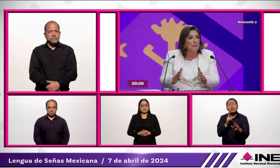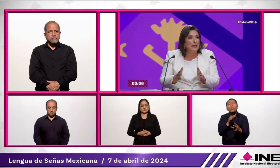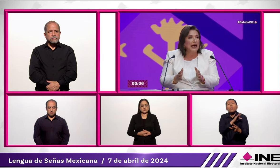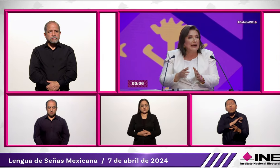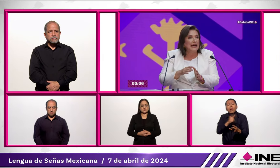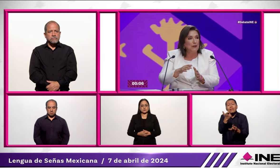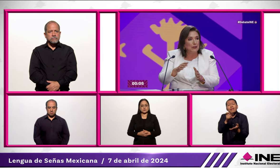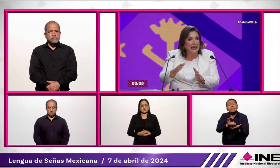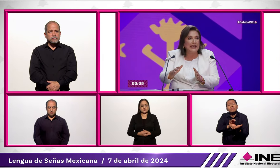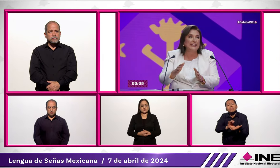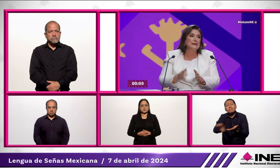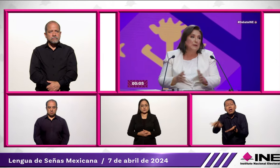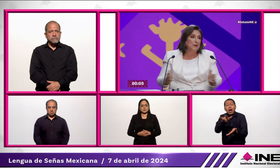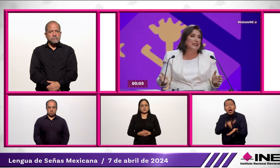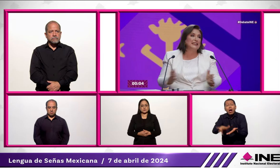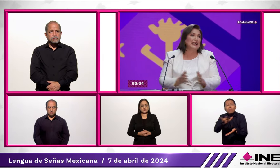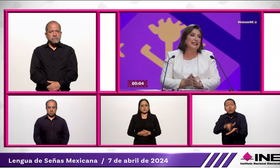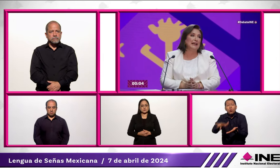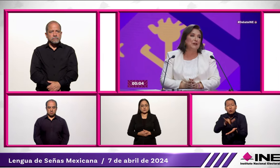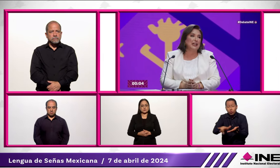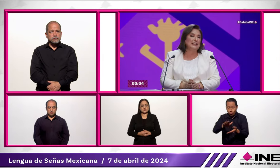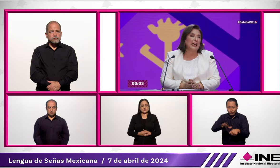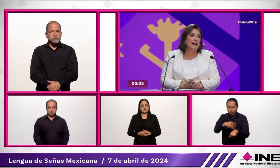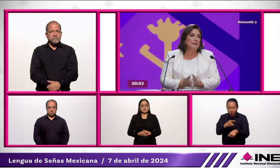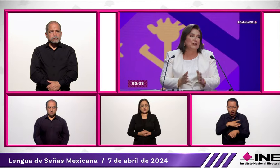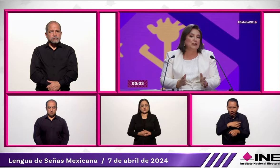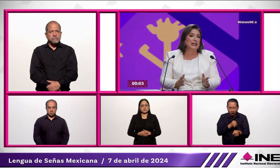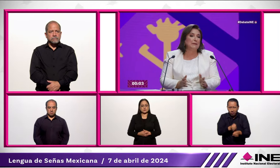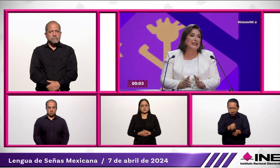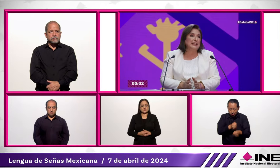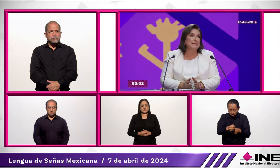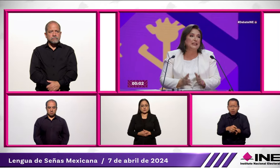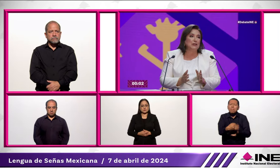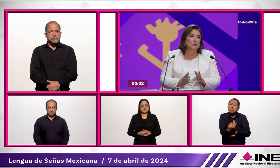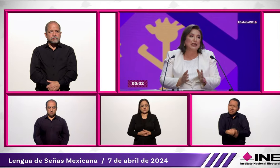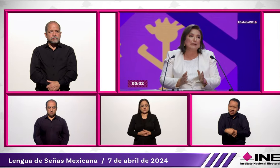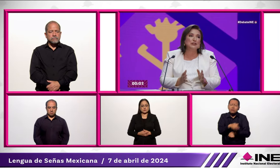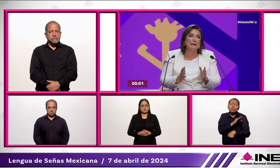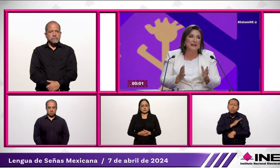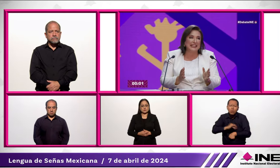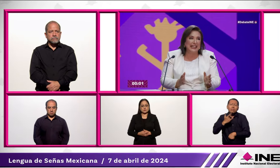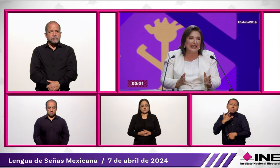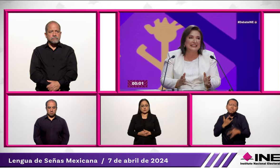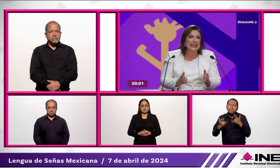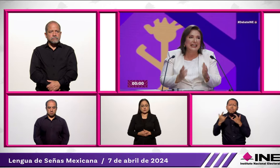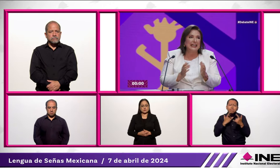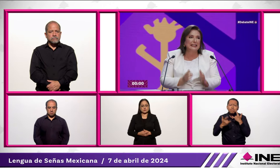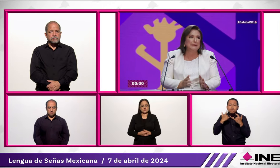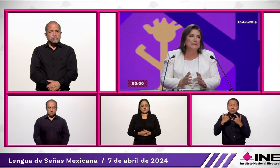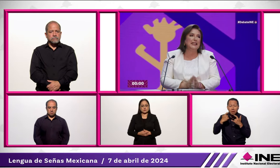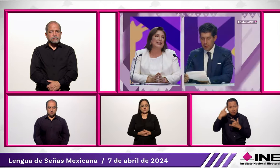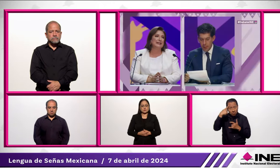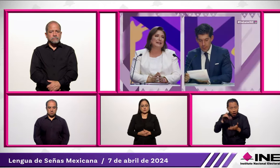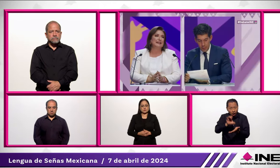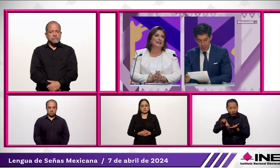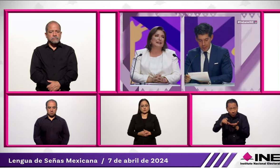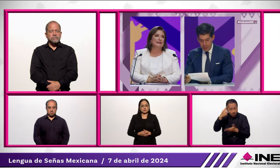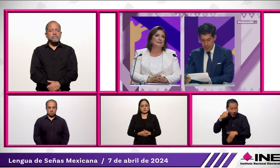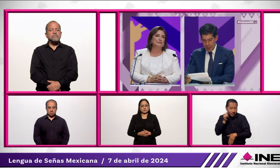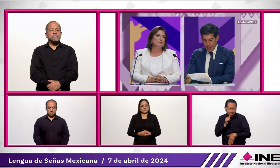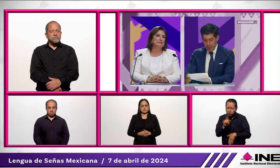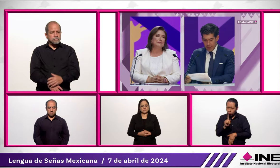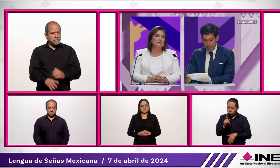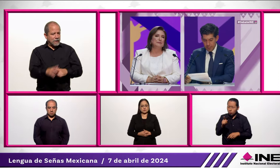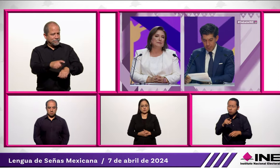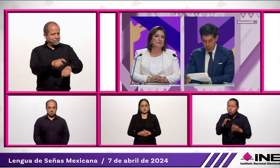vida propia en lo que ellas pueden salir de la violencia. Pero no será para siempre, sino buscaremos capacidades que les permitan. Tiempo,